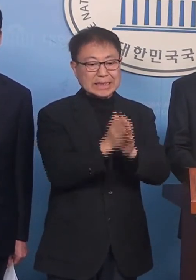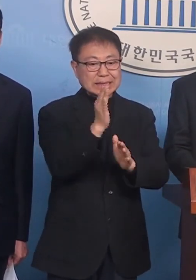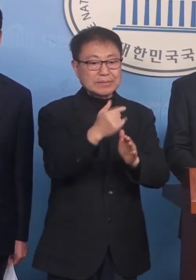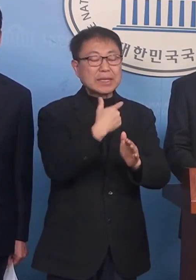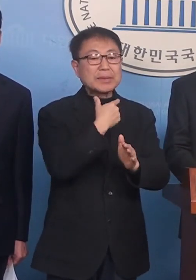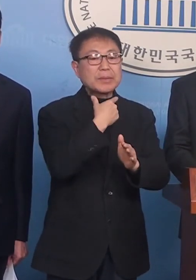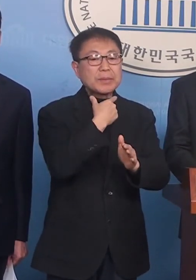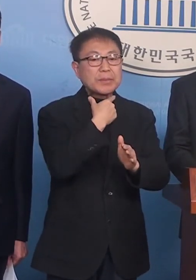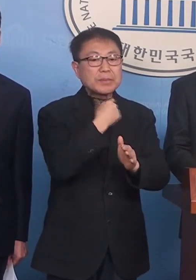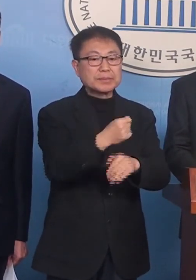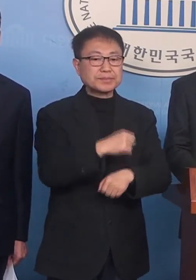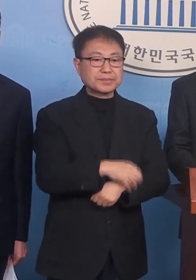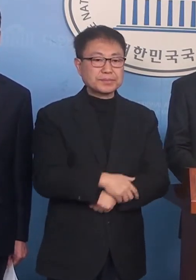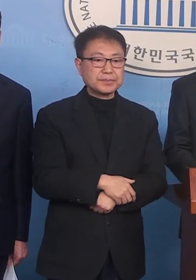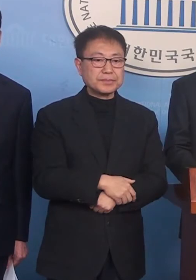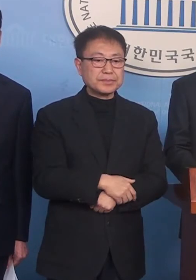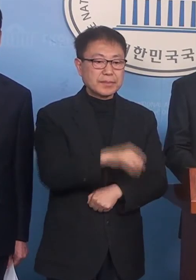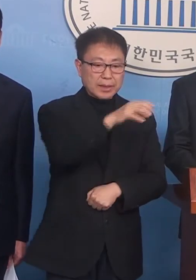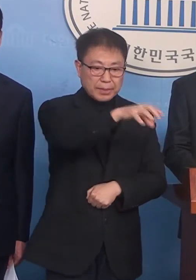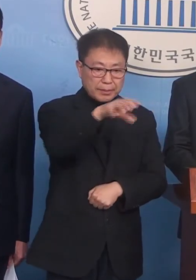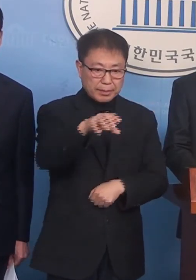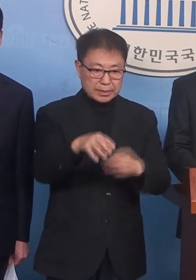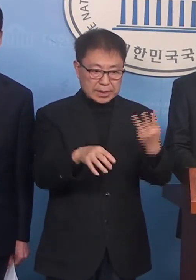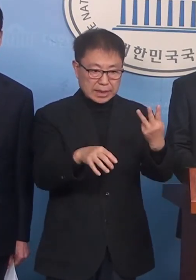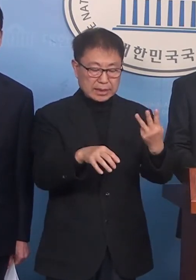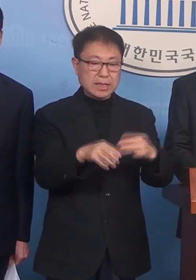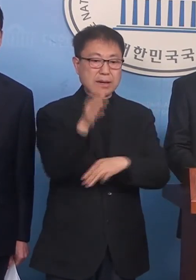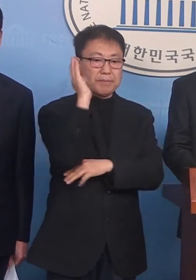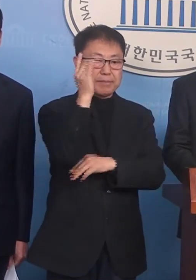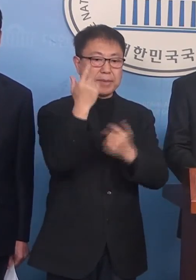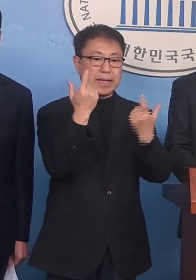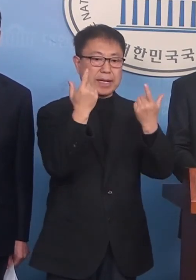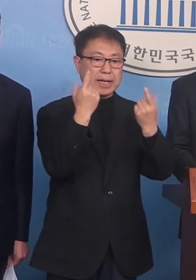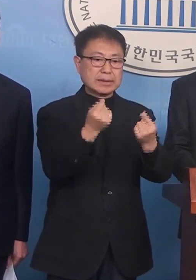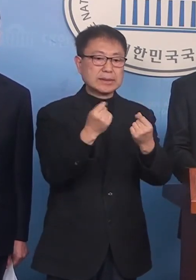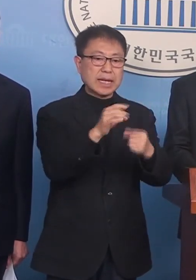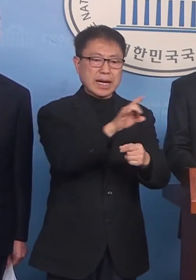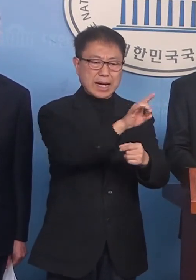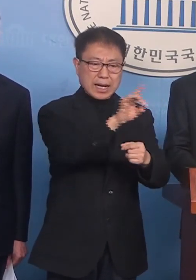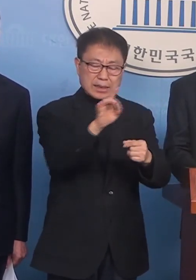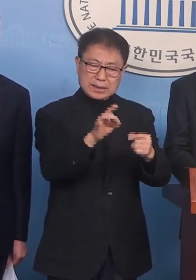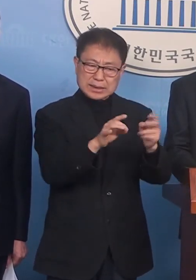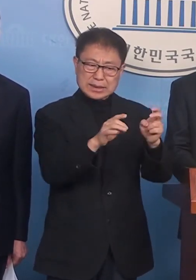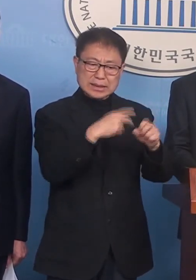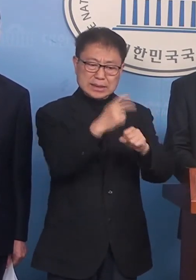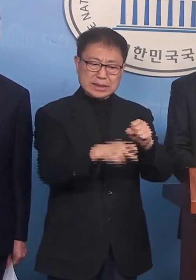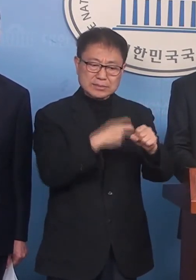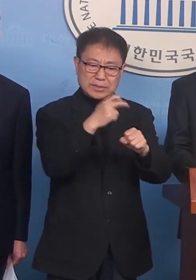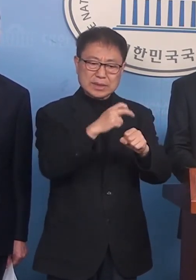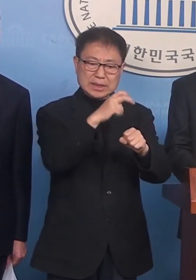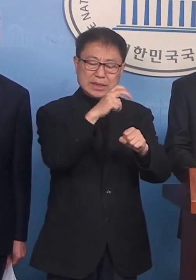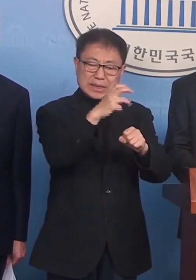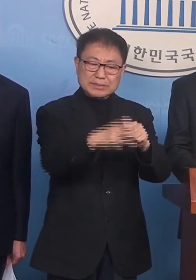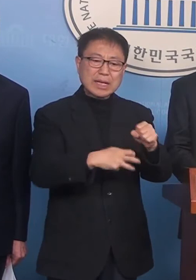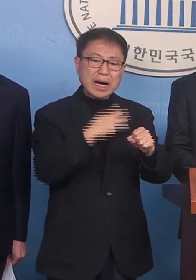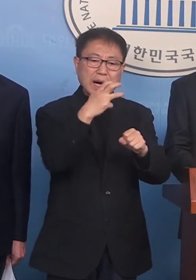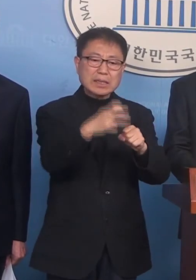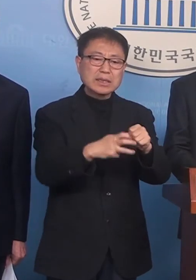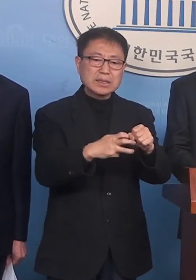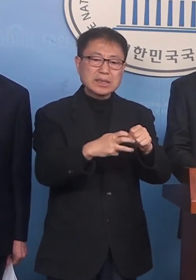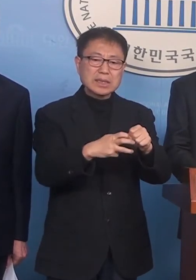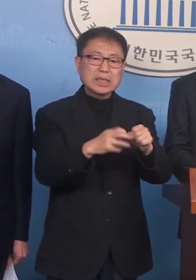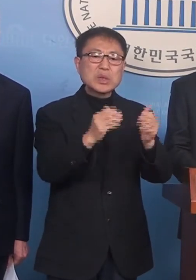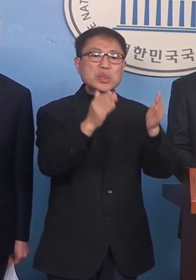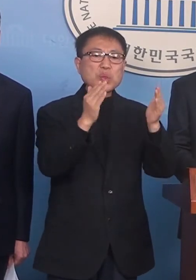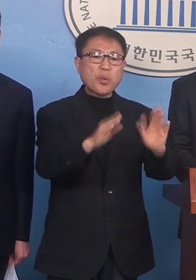요구입니다. 안양 새 지역구는 방금 들으셨다시피 한 사람이 20년, 24년을 줄곧